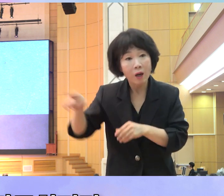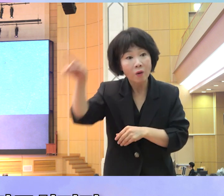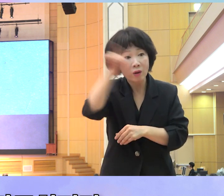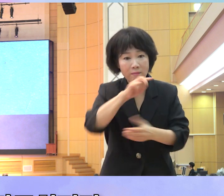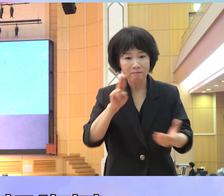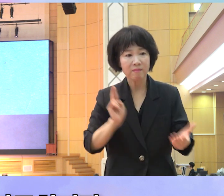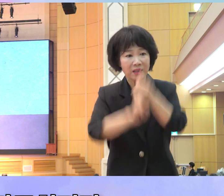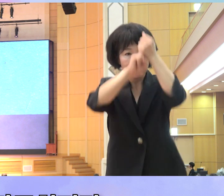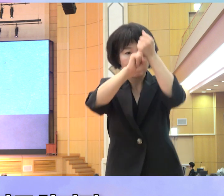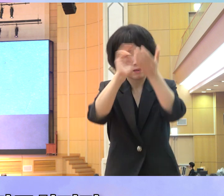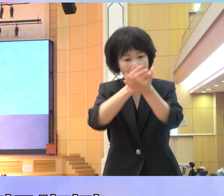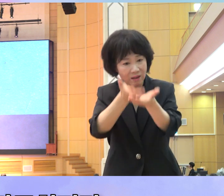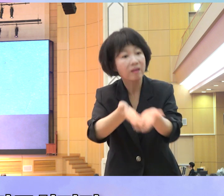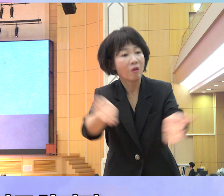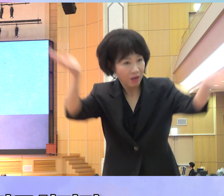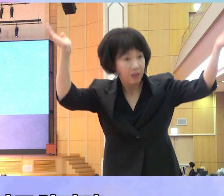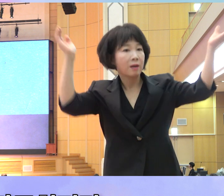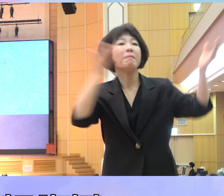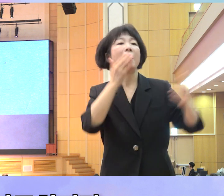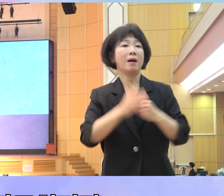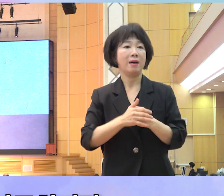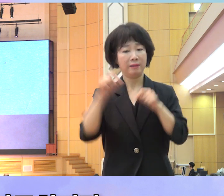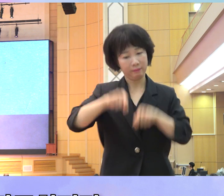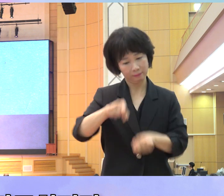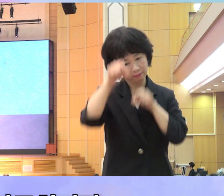돼? 우쭐하지 말어.